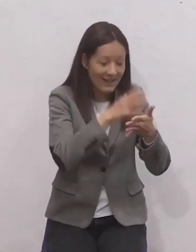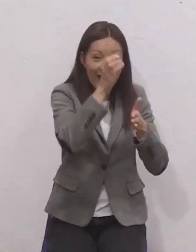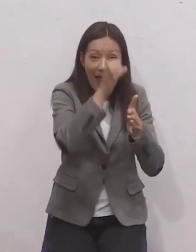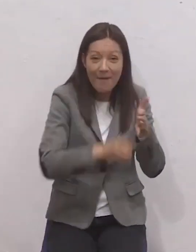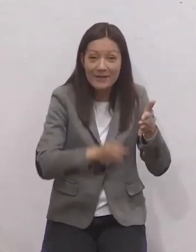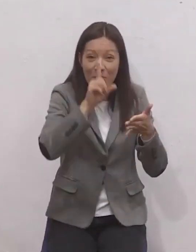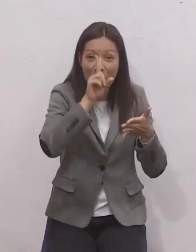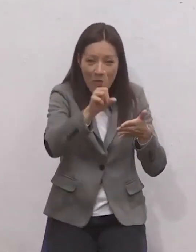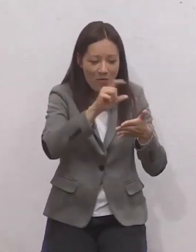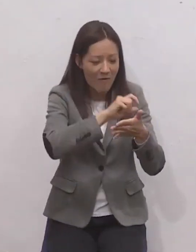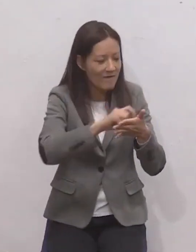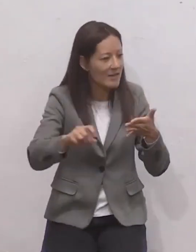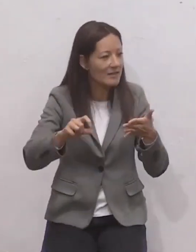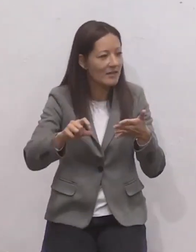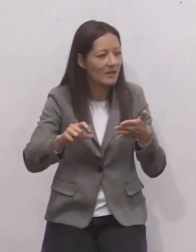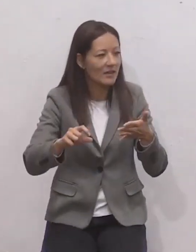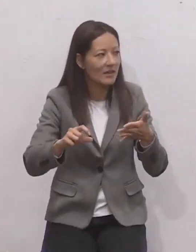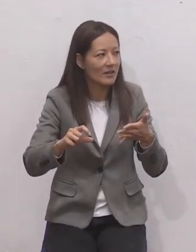1, el versículo